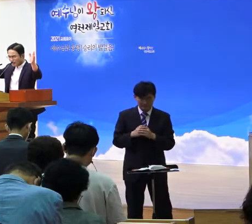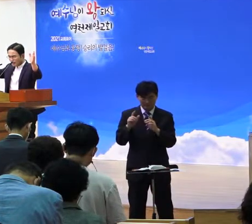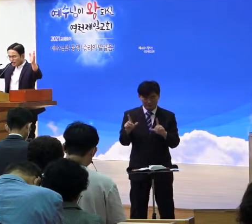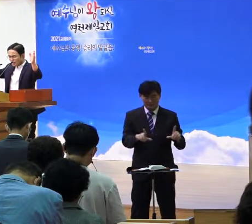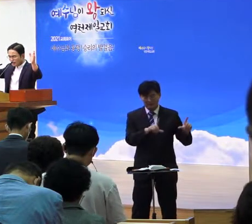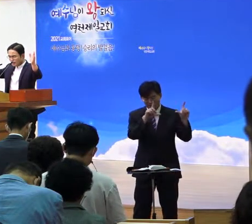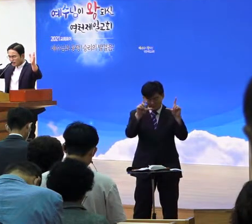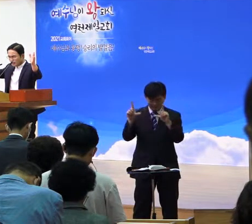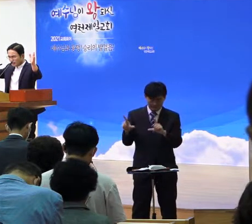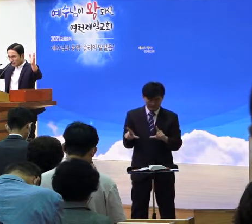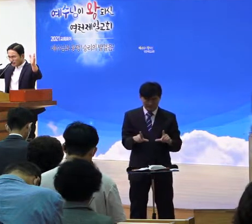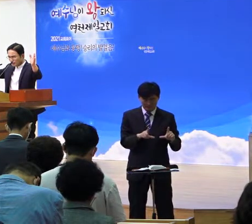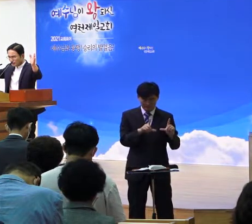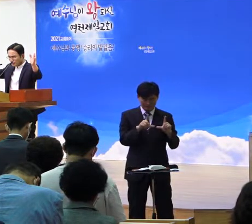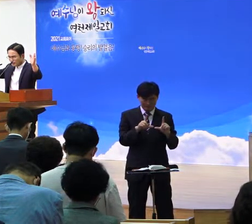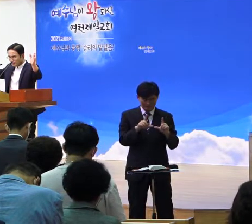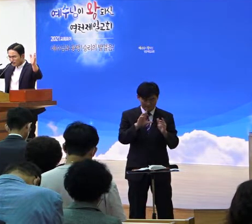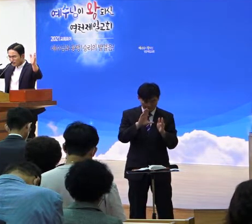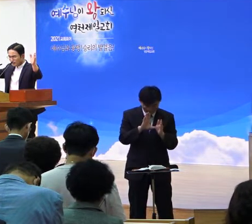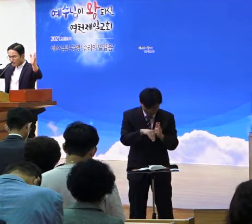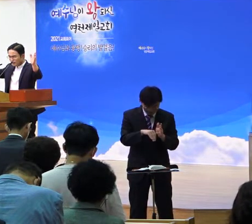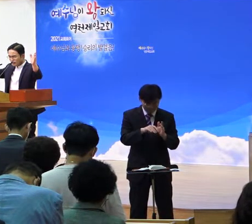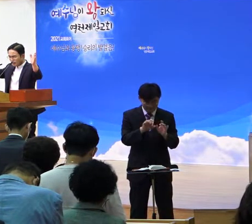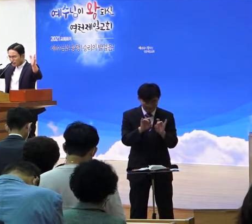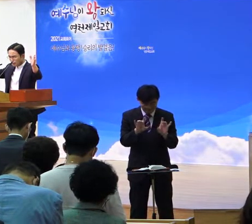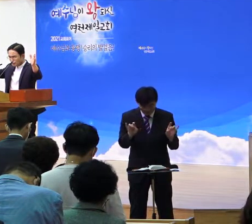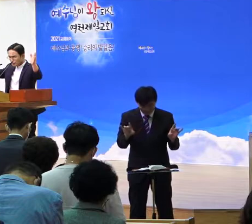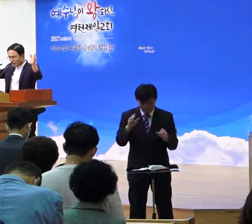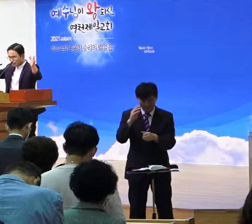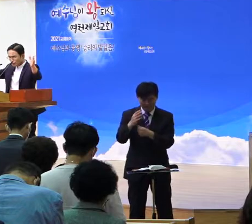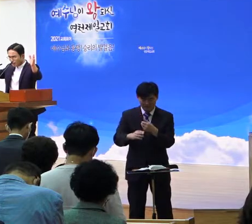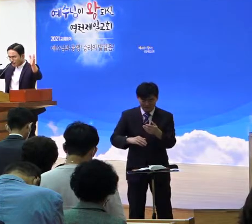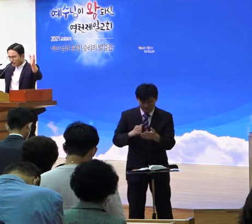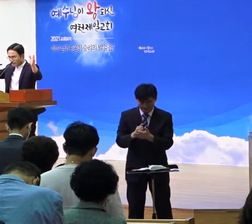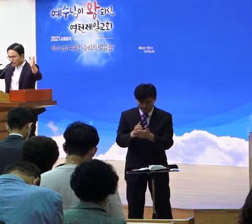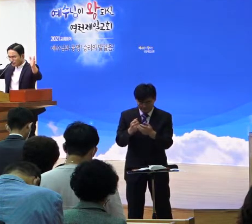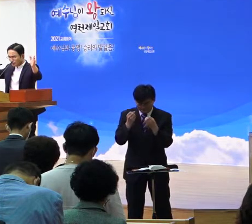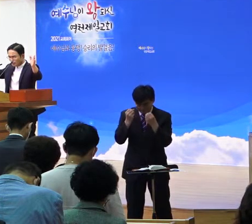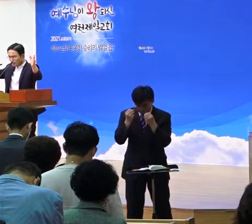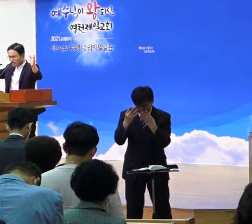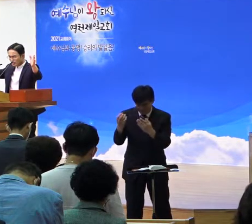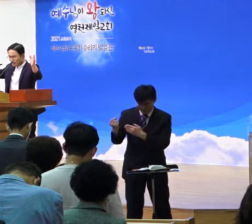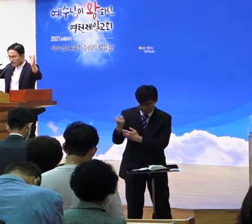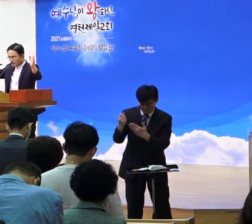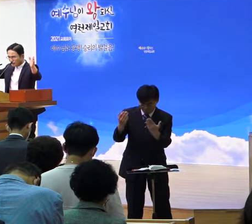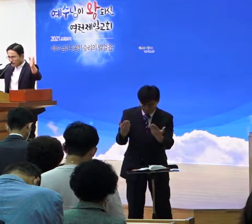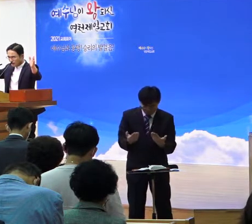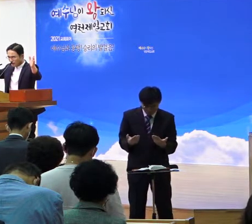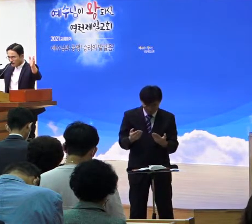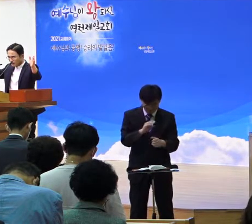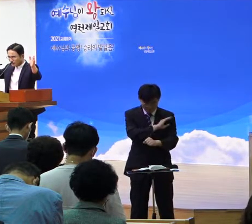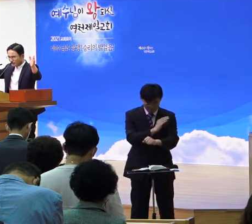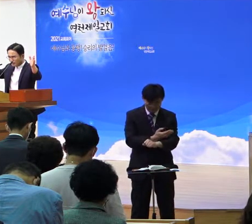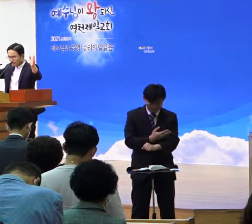삶의 그 한가운데서 하나님이 주시는 새 힘과 능력으로